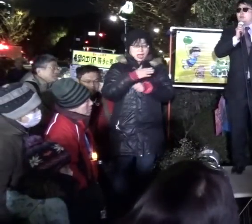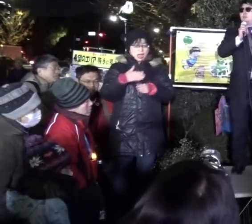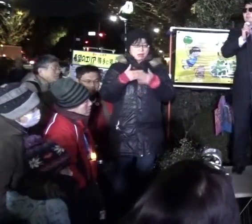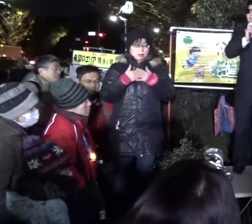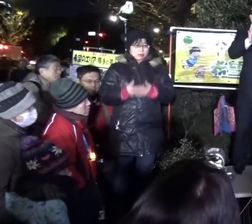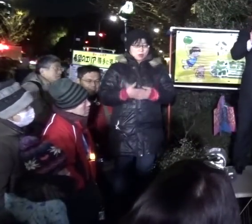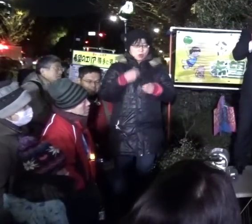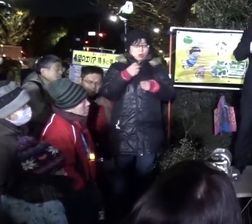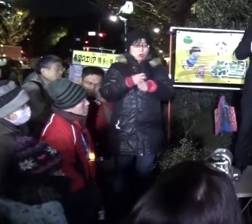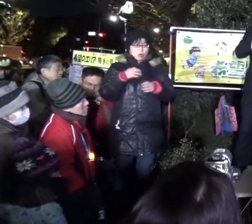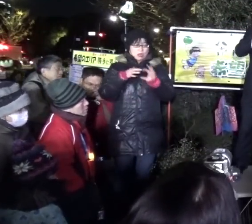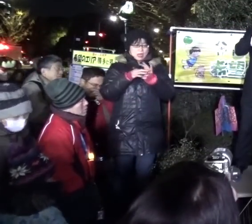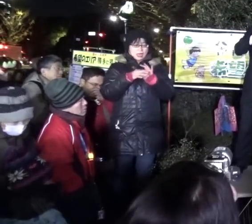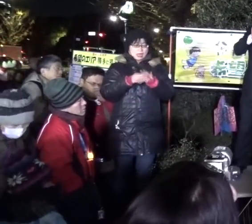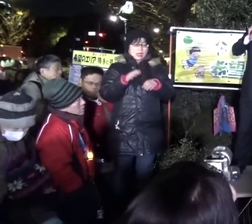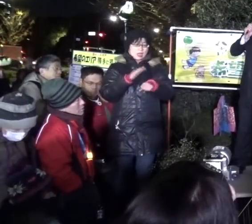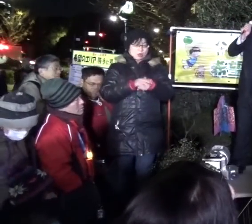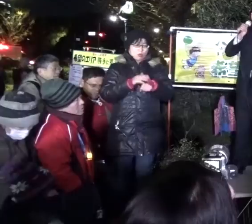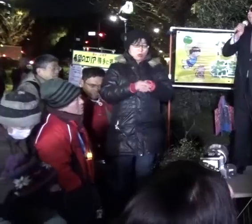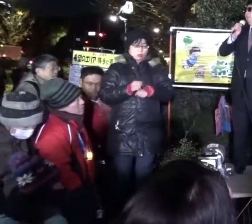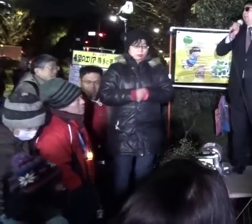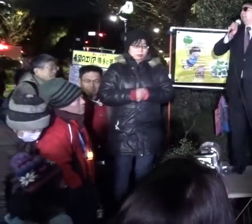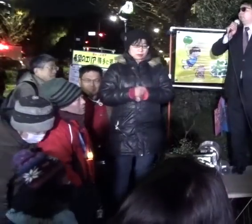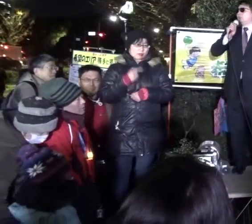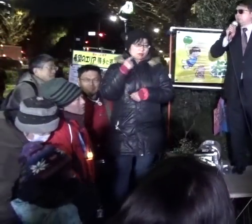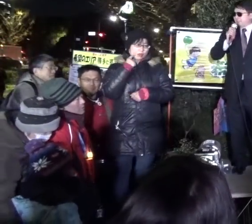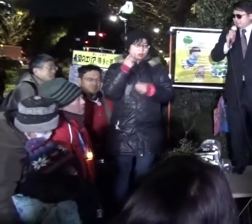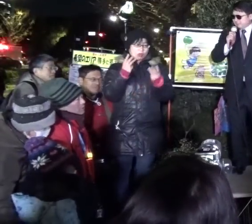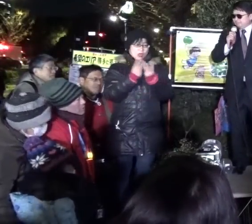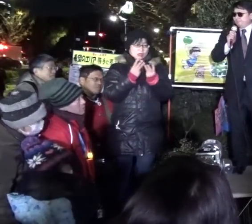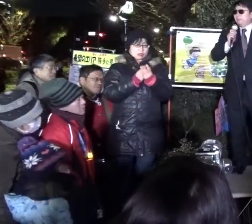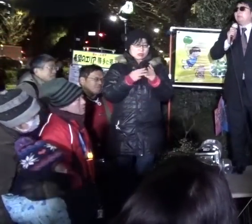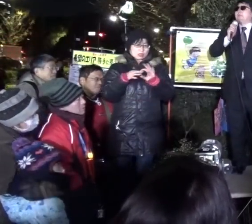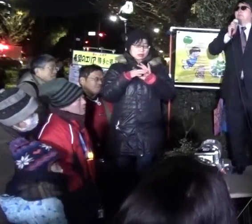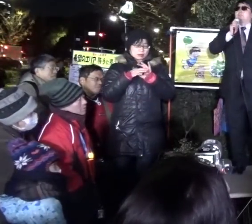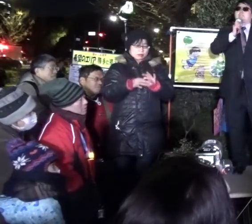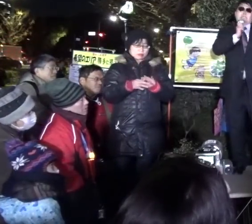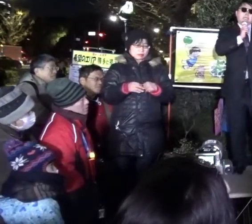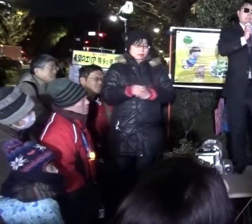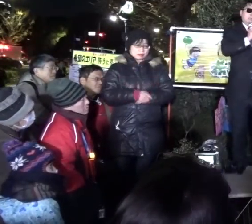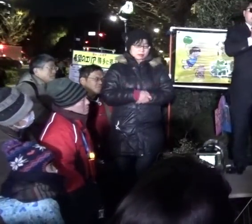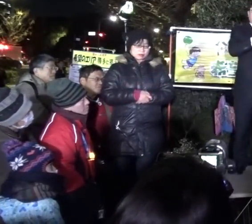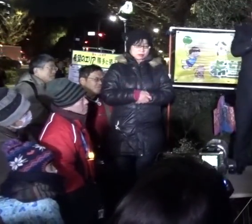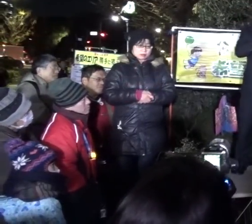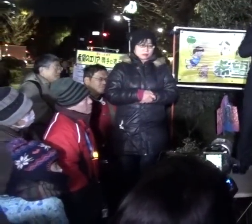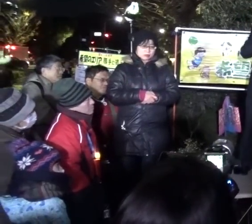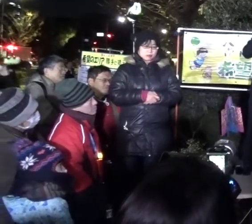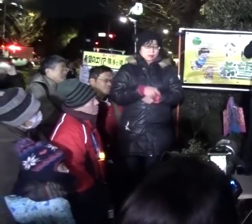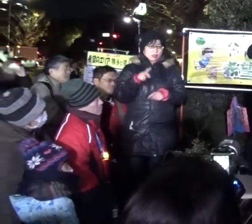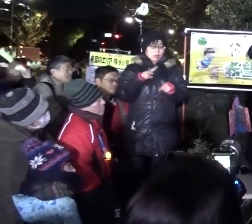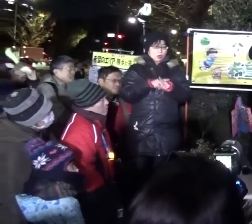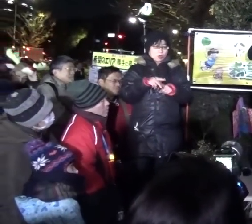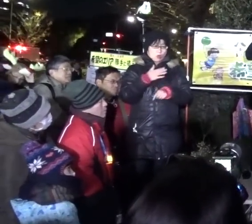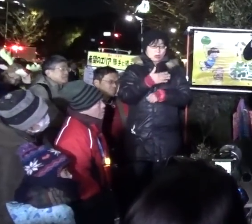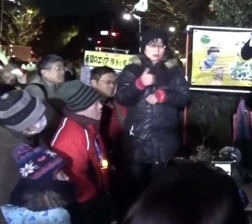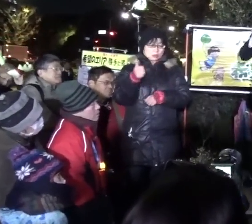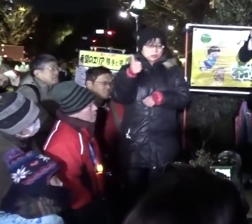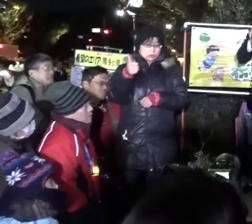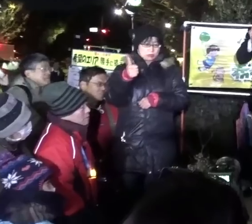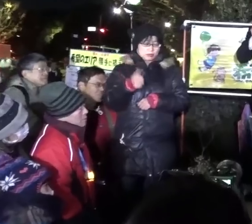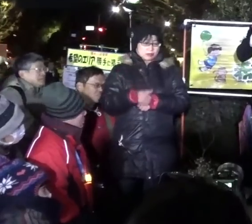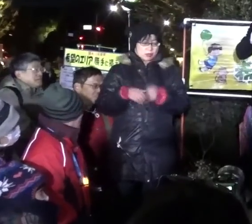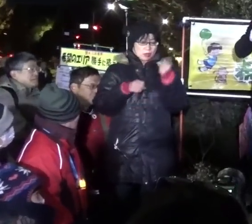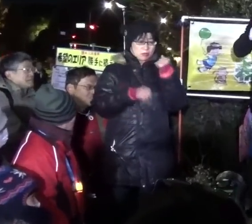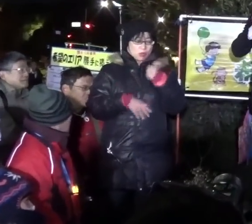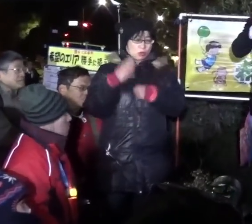嘘を塗り固めて数の力で通しました。そして小泉純一郎元首